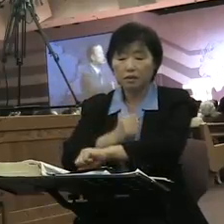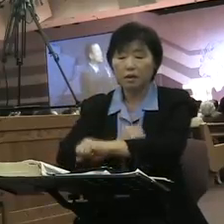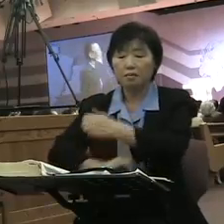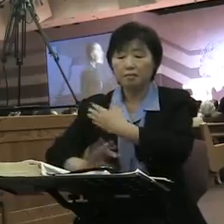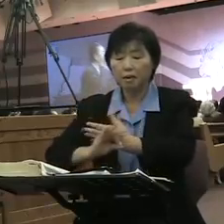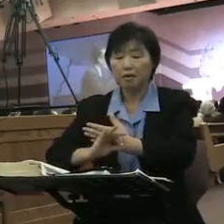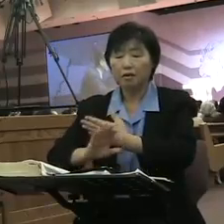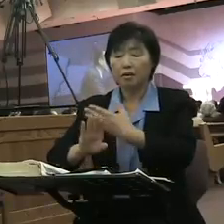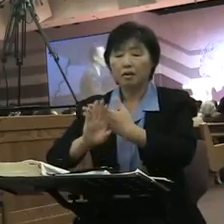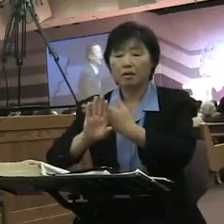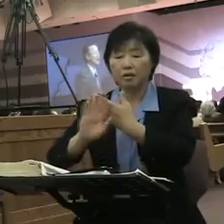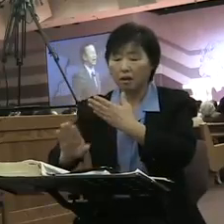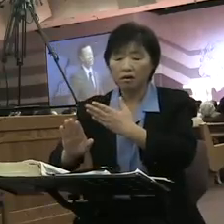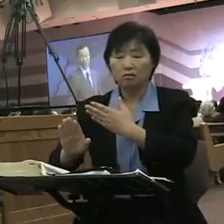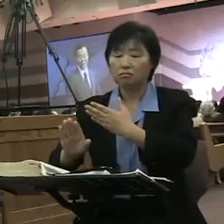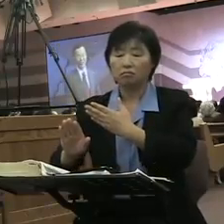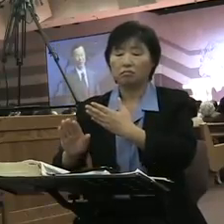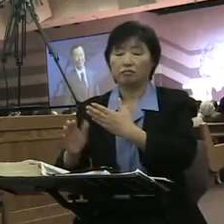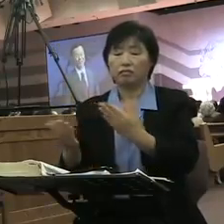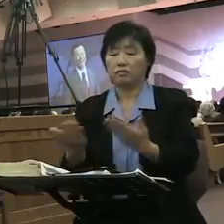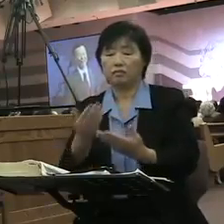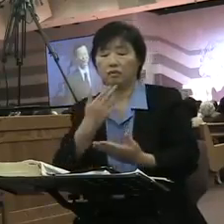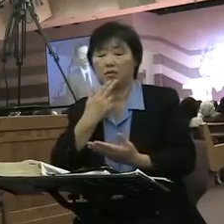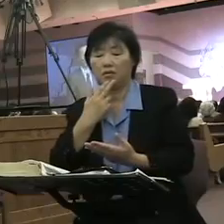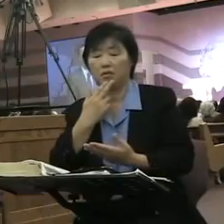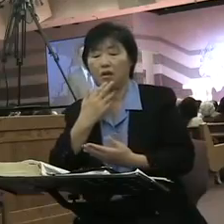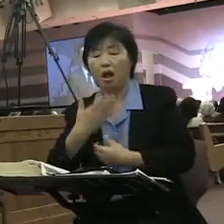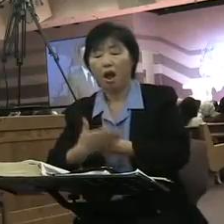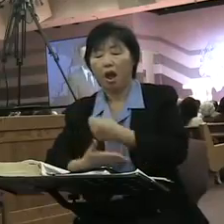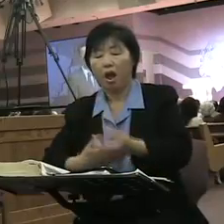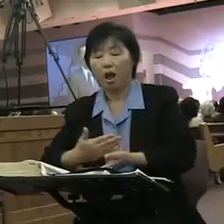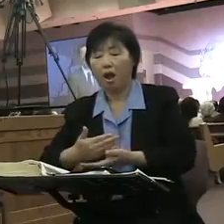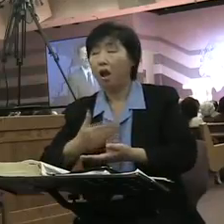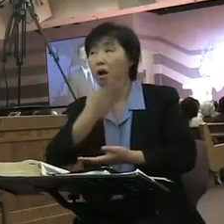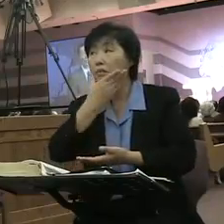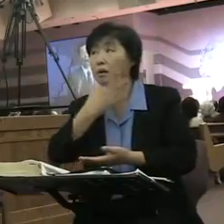다른 옵션이 없다. 아브라함은 그렇게 생각했던 거예요.